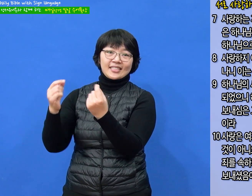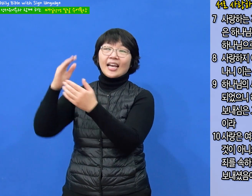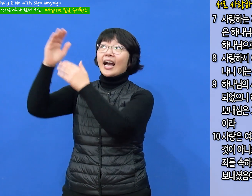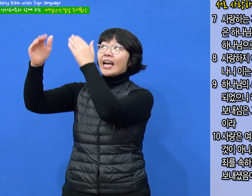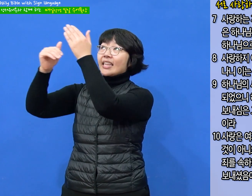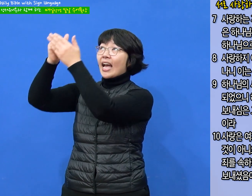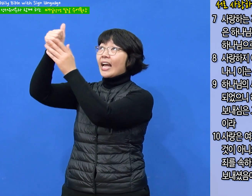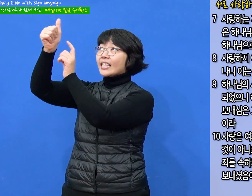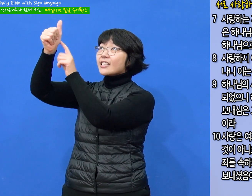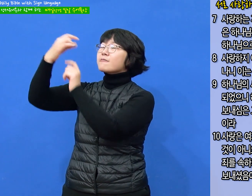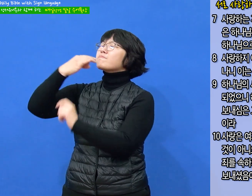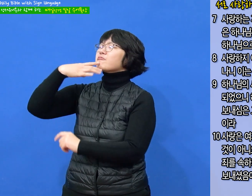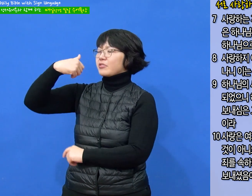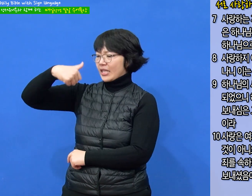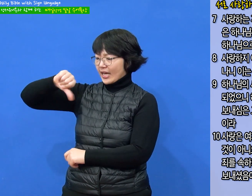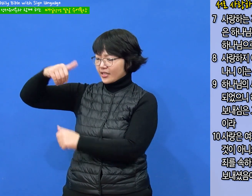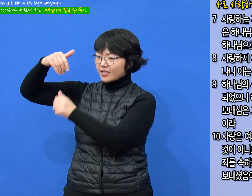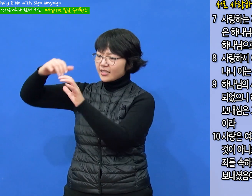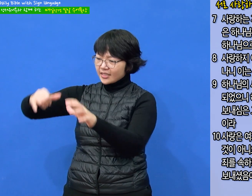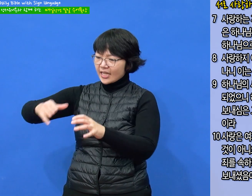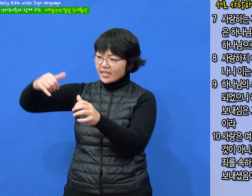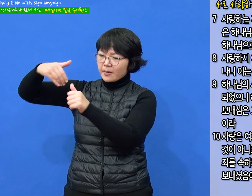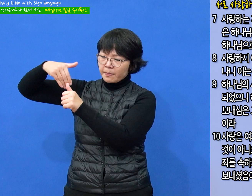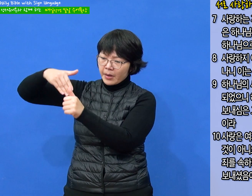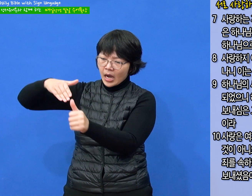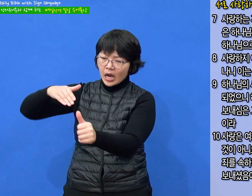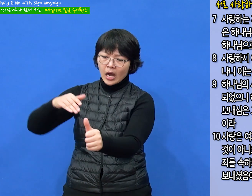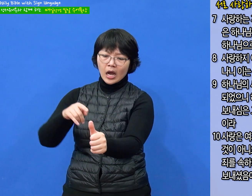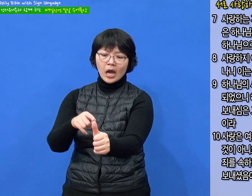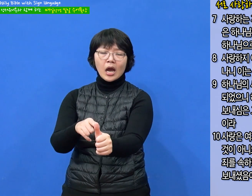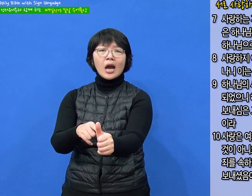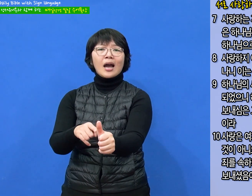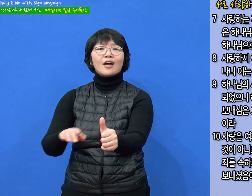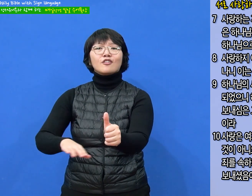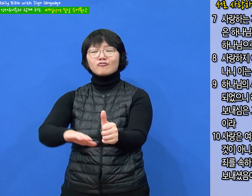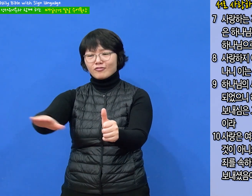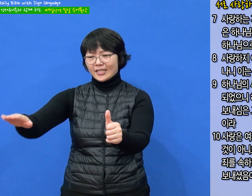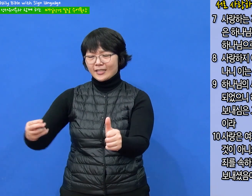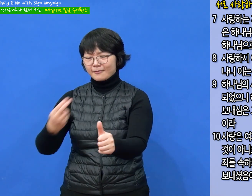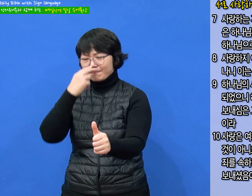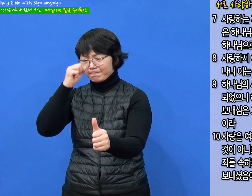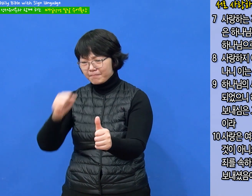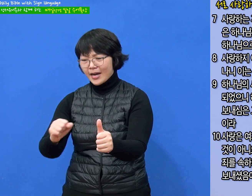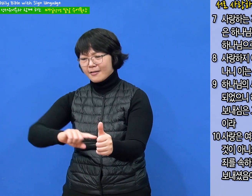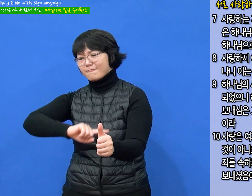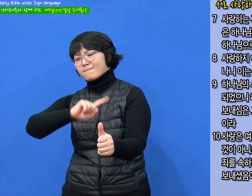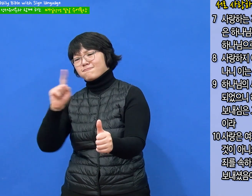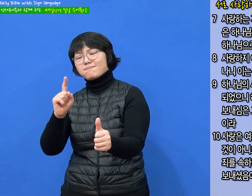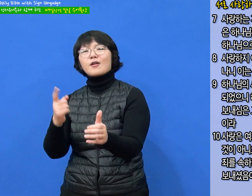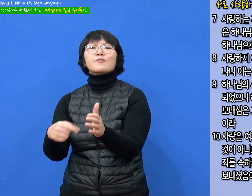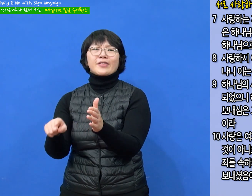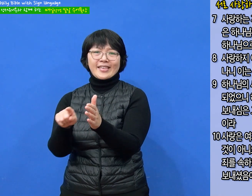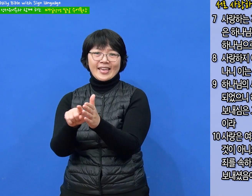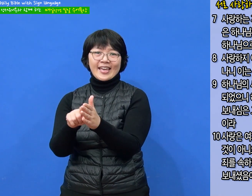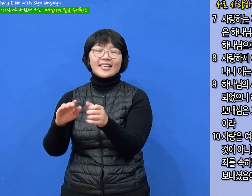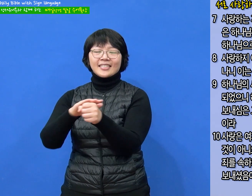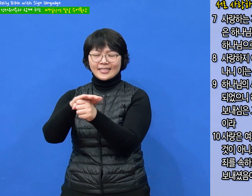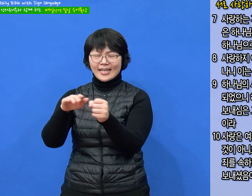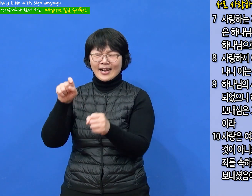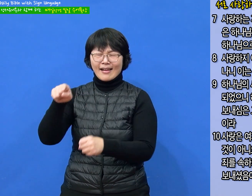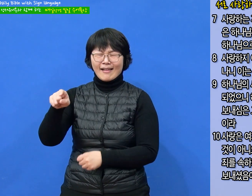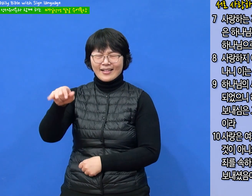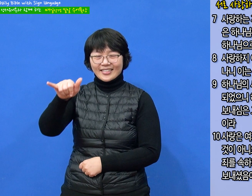자기의 독생자를 세상에 보내심은 그로 말미암아 우리를 살리려 하심이라. 사랑은 여기